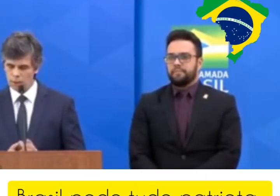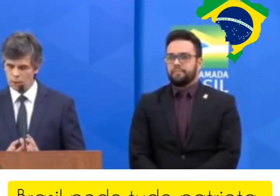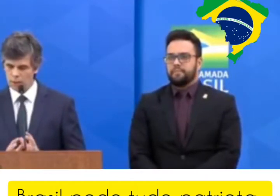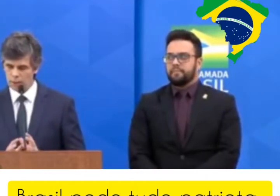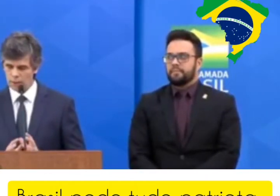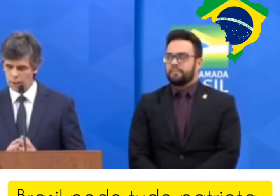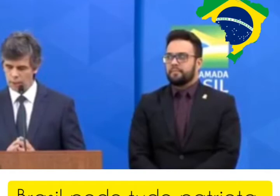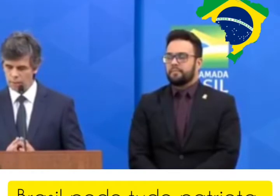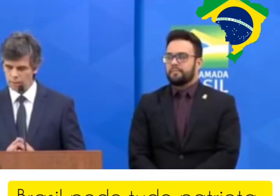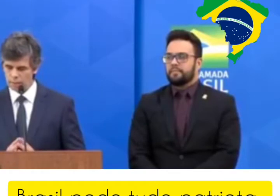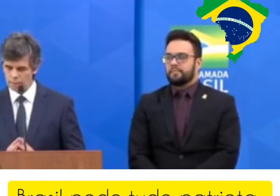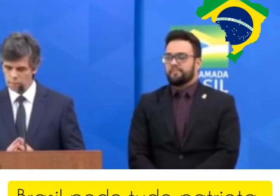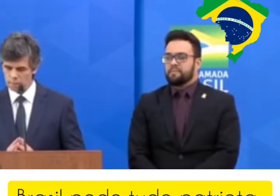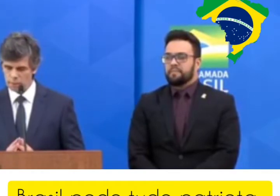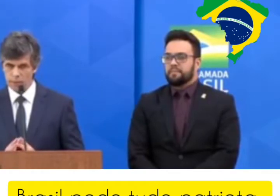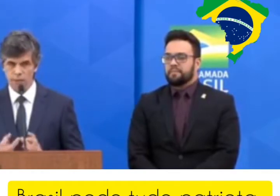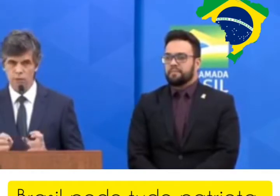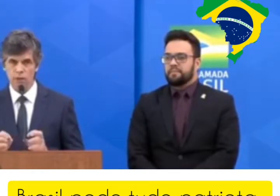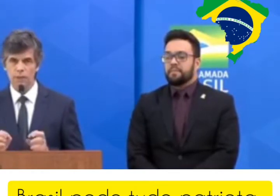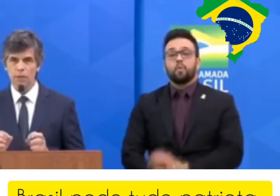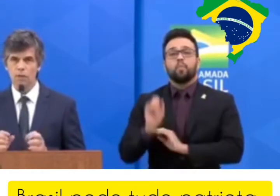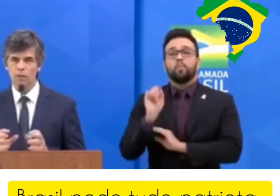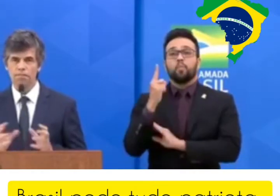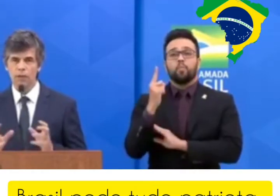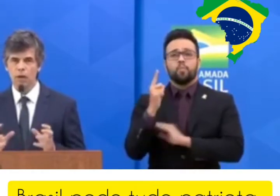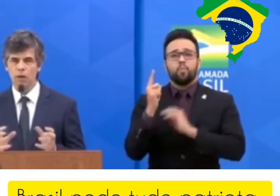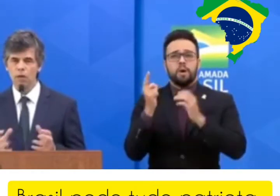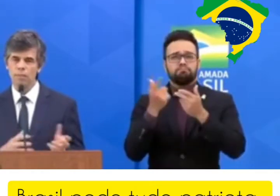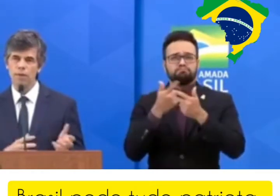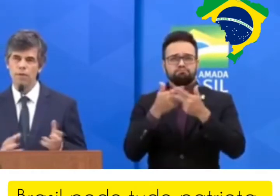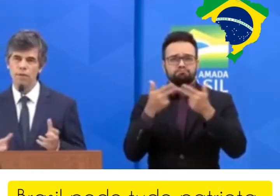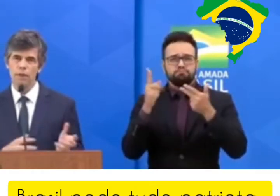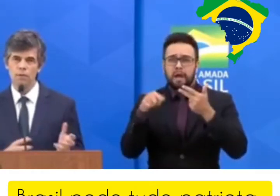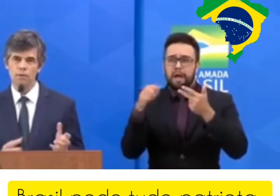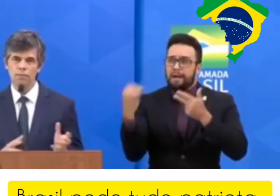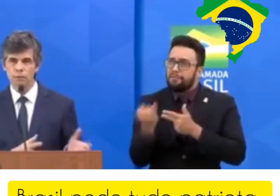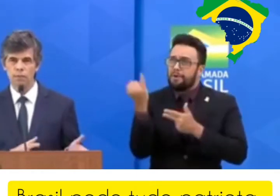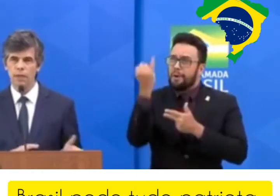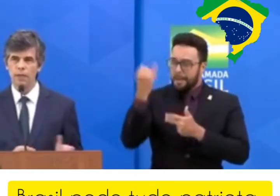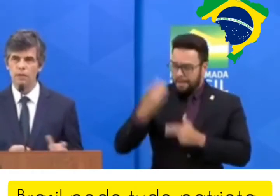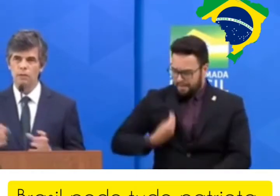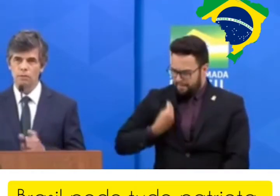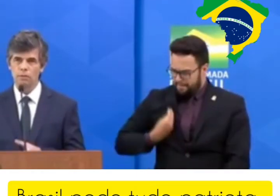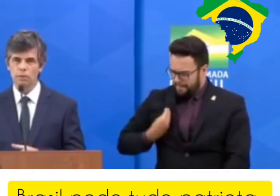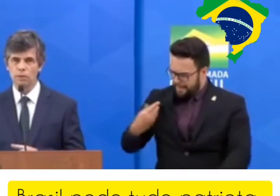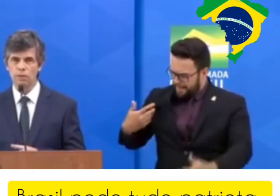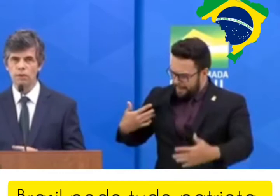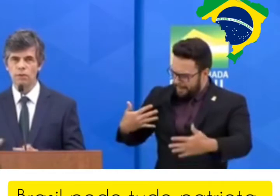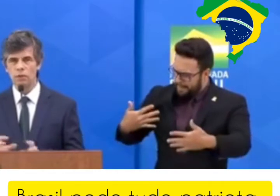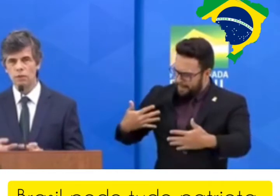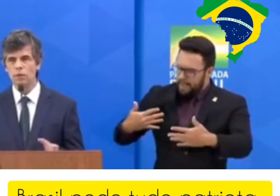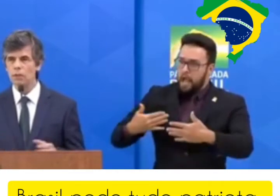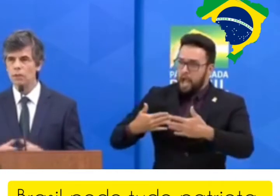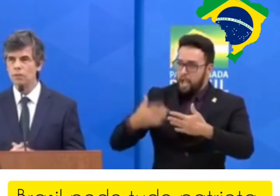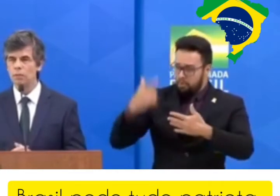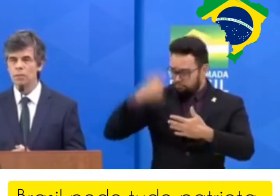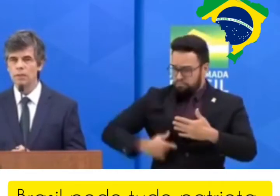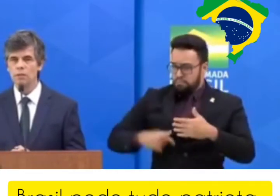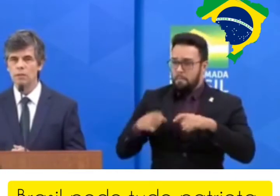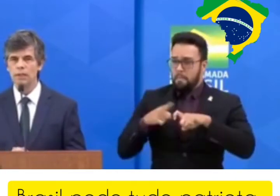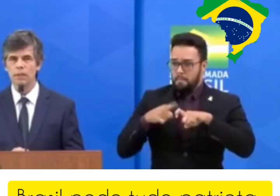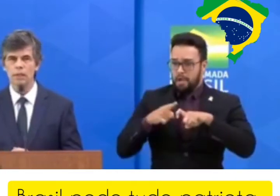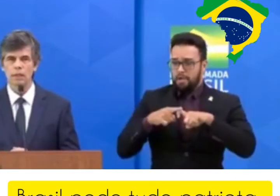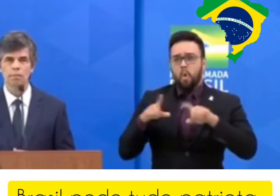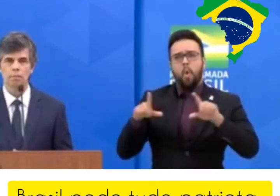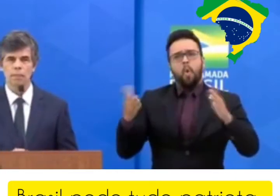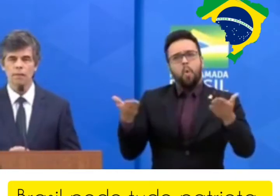Uma coisa que é fundamental, que ao longo da minha vida, eu fui médico, hoje em dia eu não atendo mais,